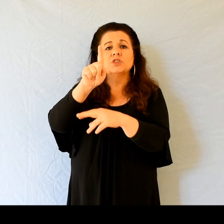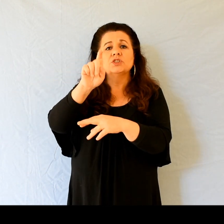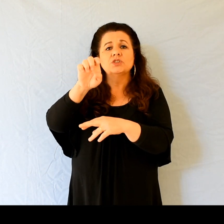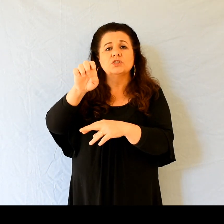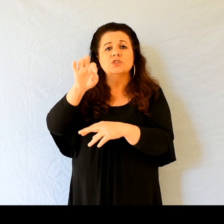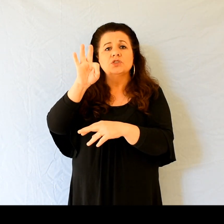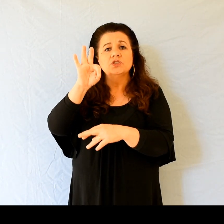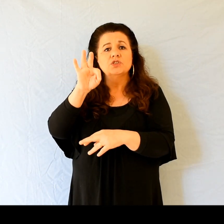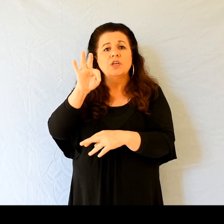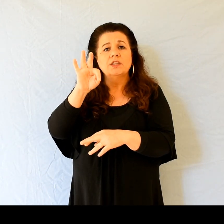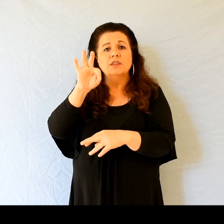Jésus dit à ses disciples: